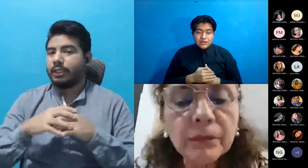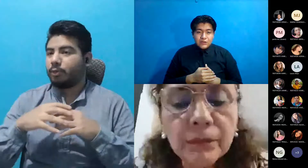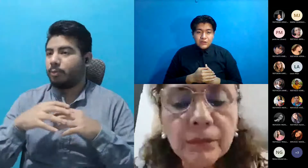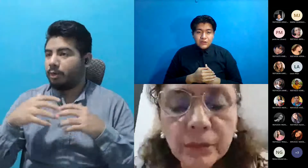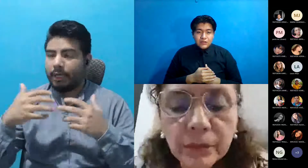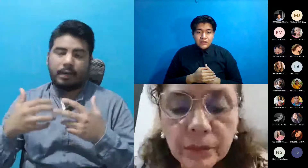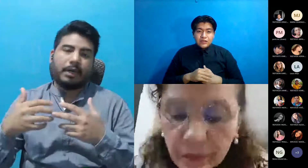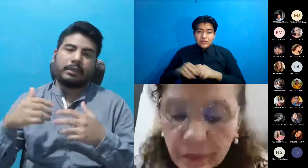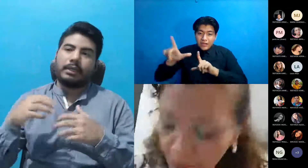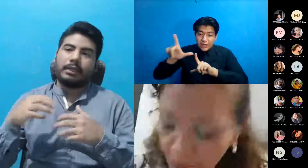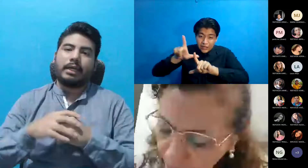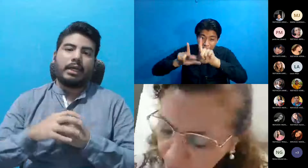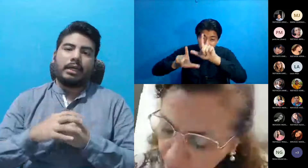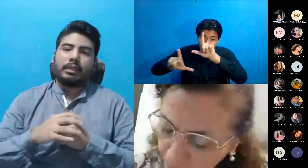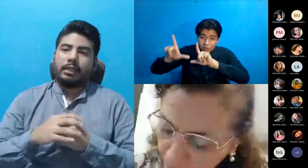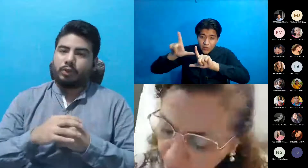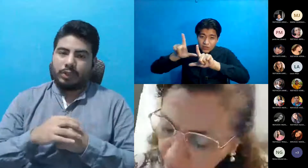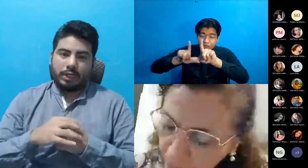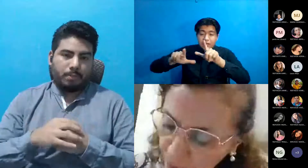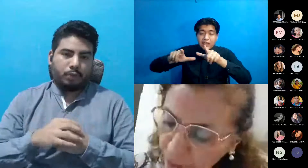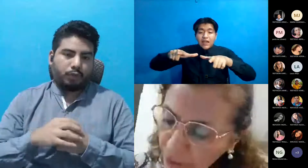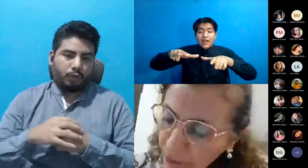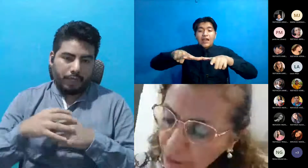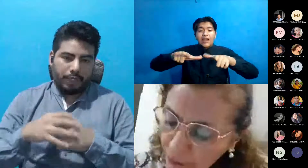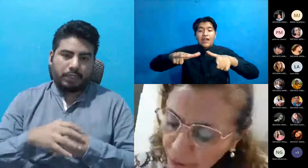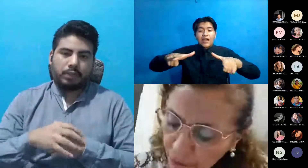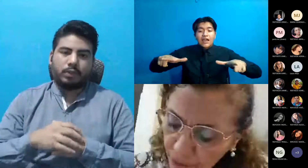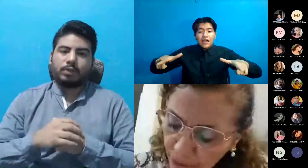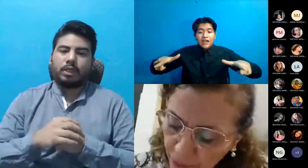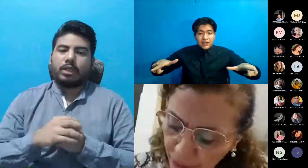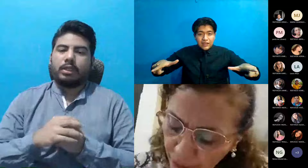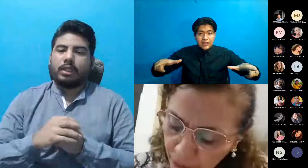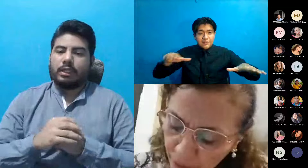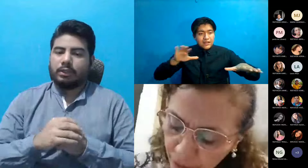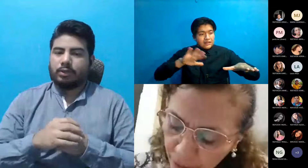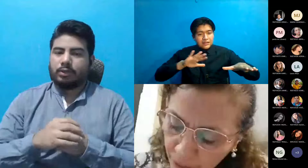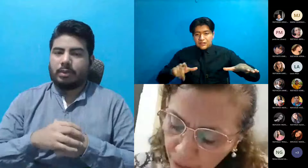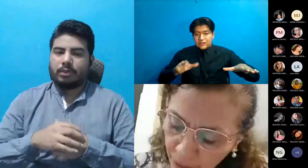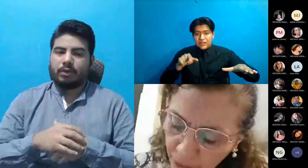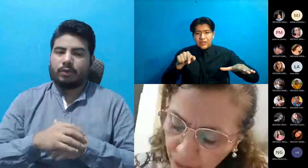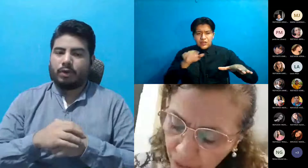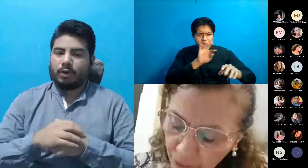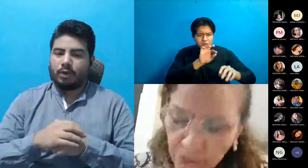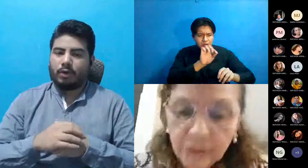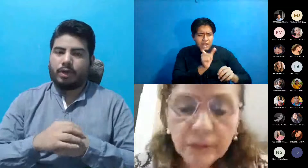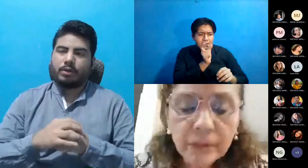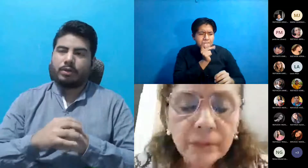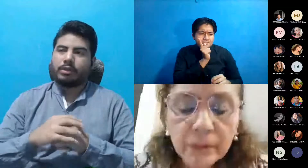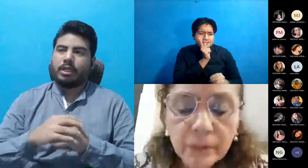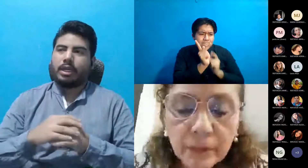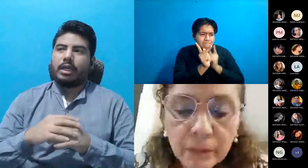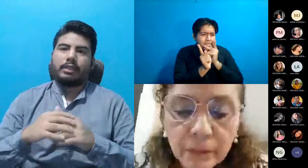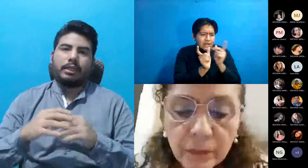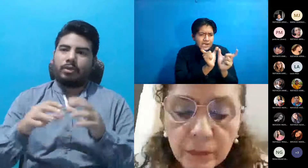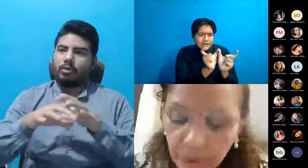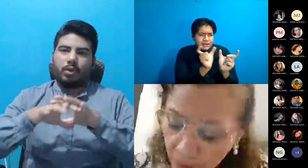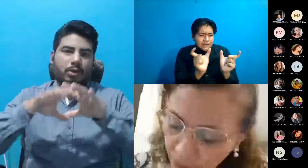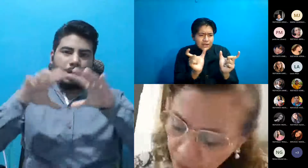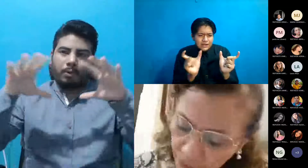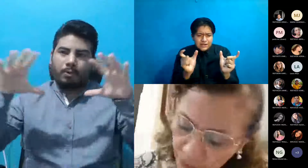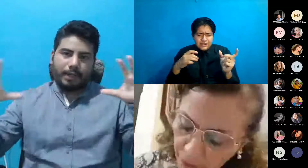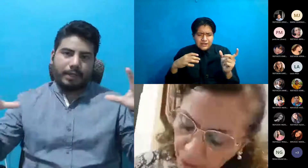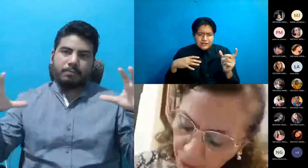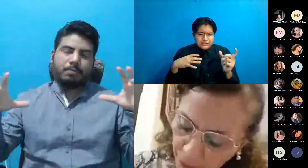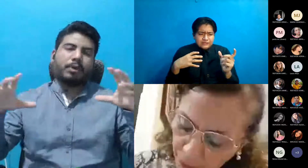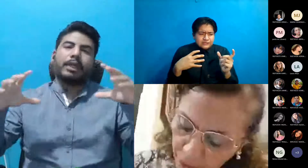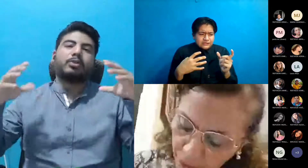de señas pues tiene su propia gramática, tiene sus elementos fonéticos, tiene sus elementos fonológicos, y tiene